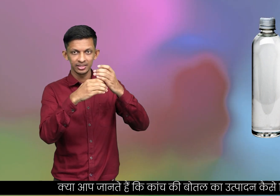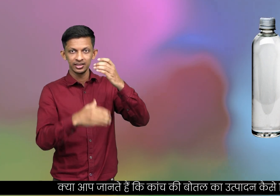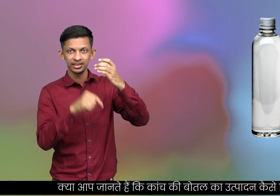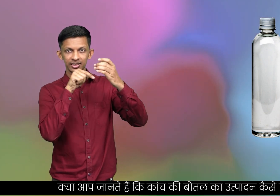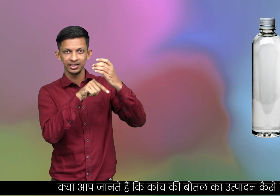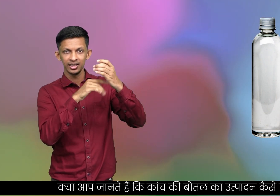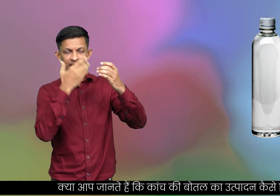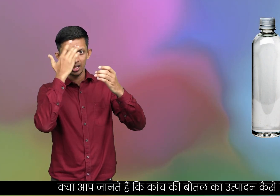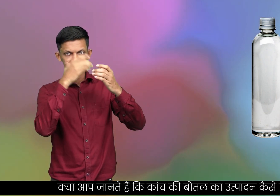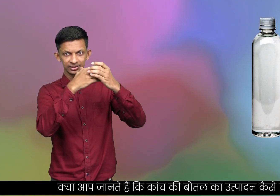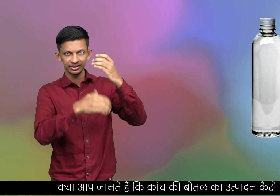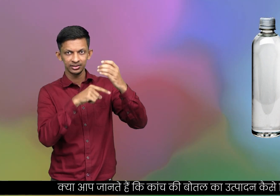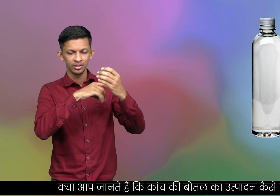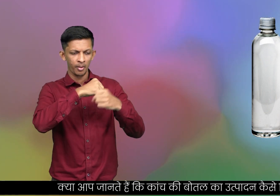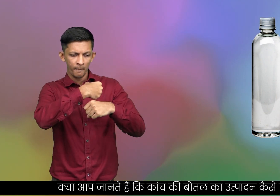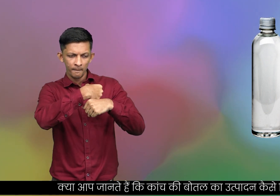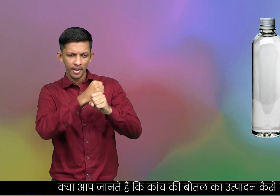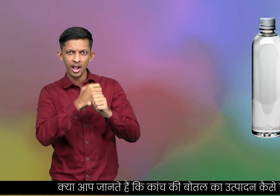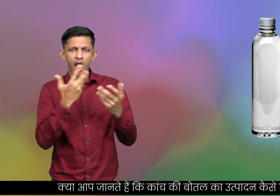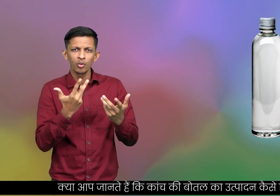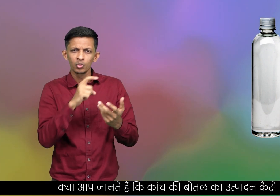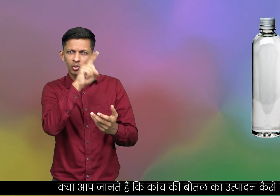बोतल का उत्पादन कैसे किया जाता है?